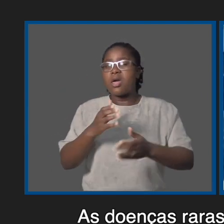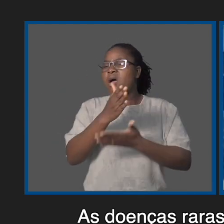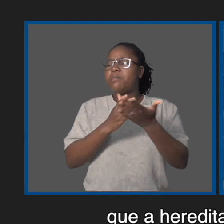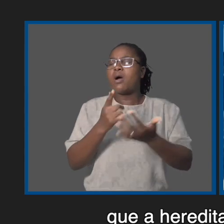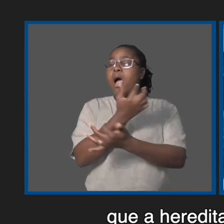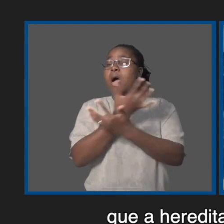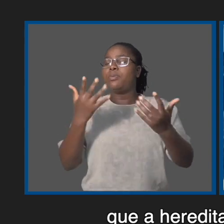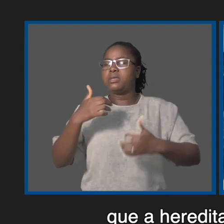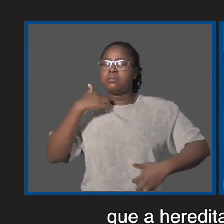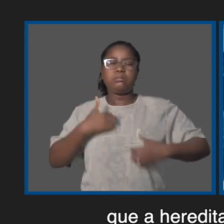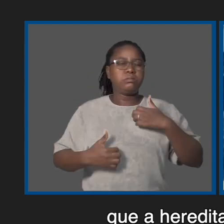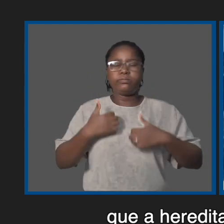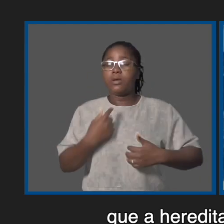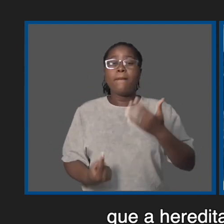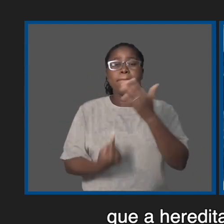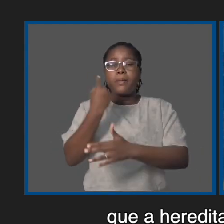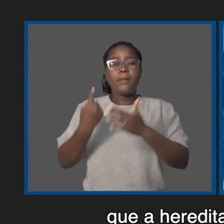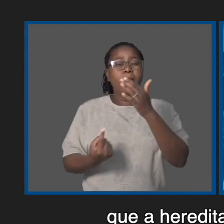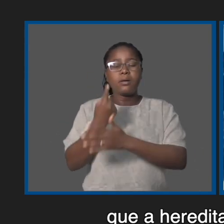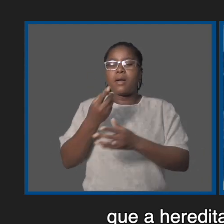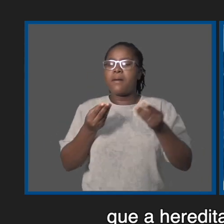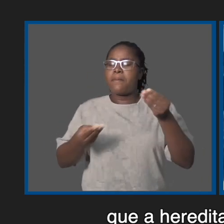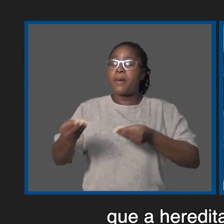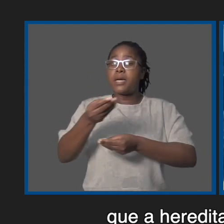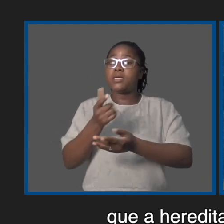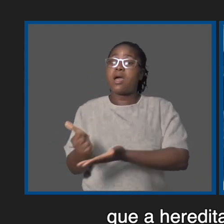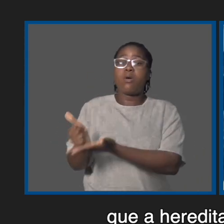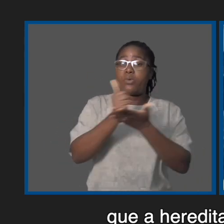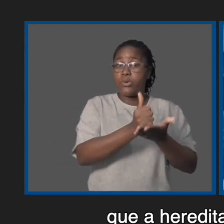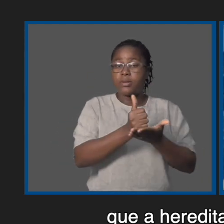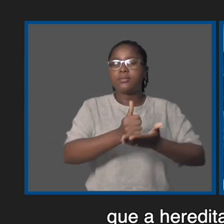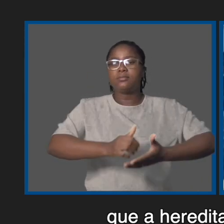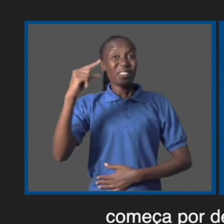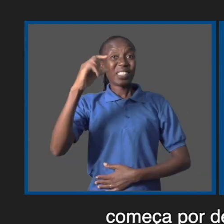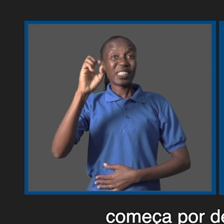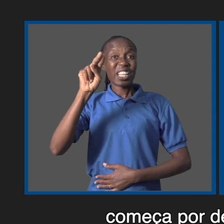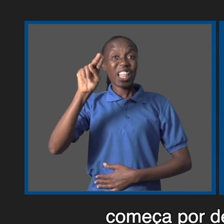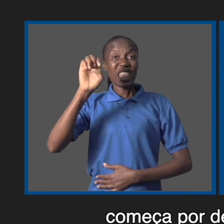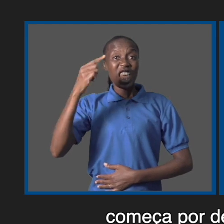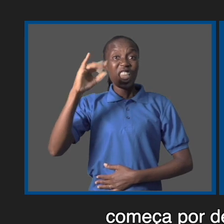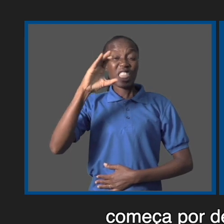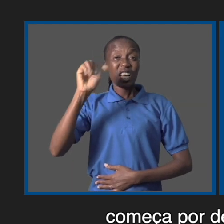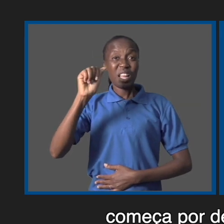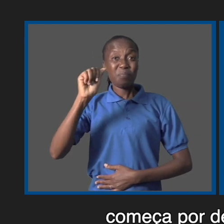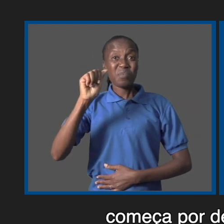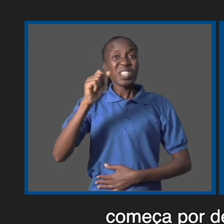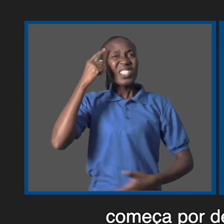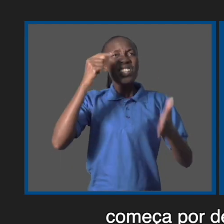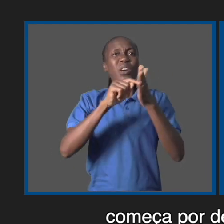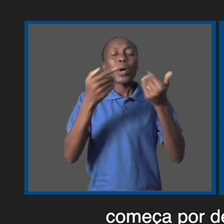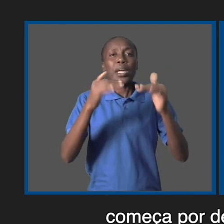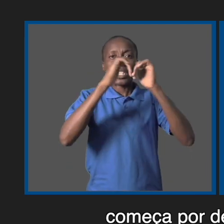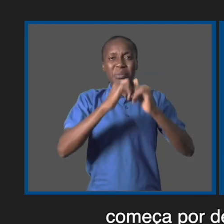acredita-se que a hereditariedade é um dos fatores que o contribuem. Começa por definir genética,